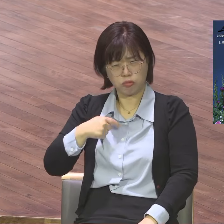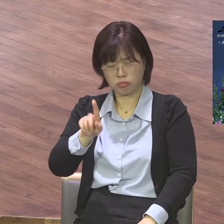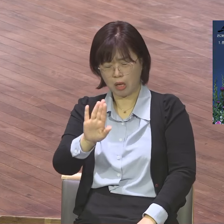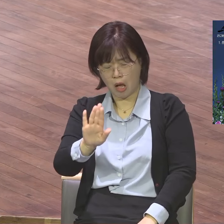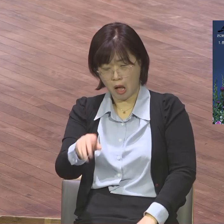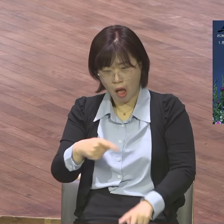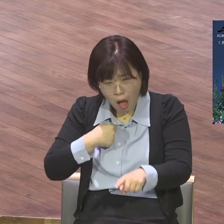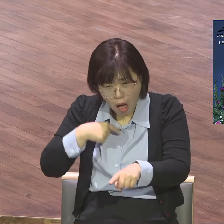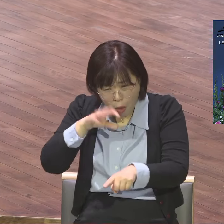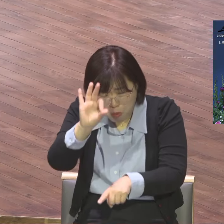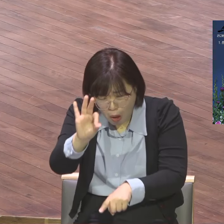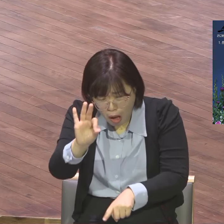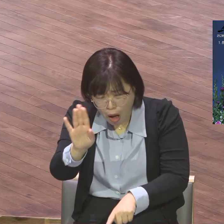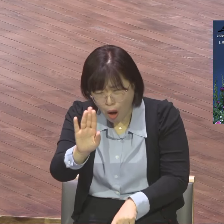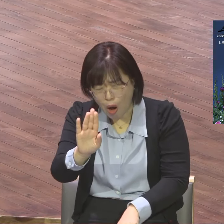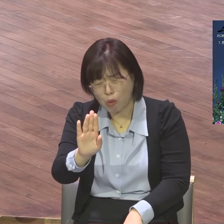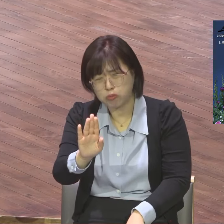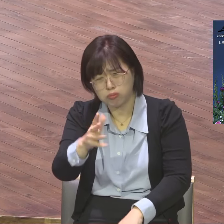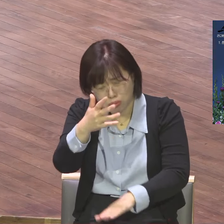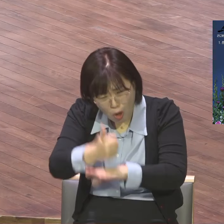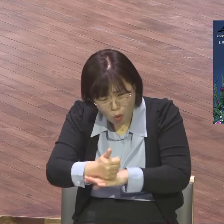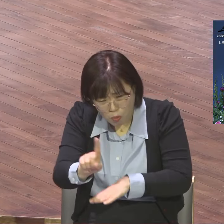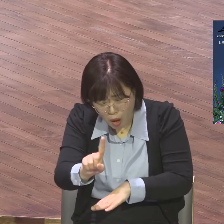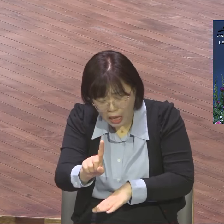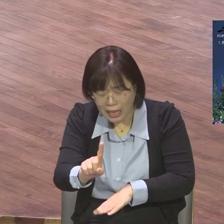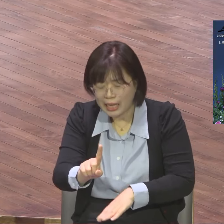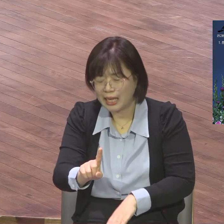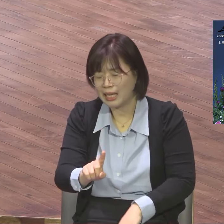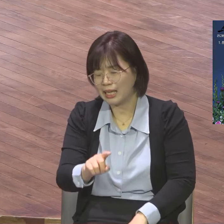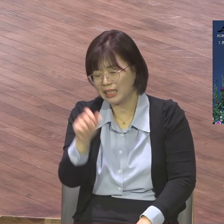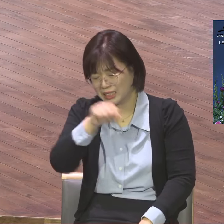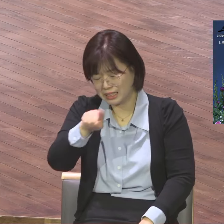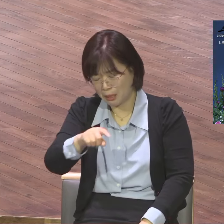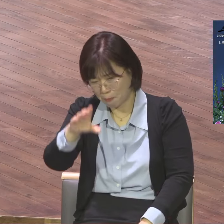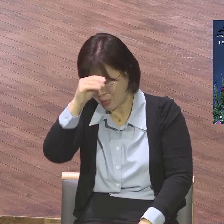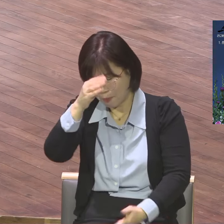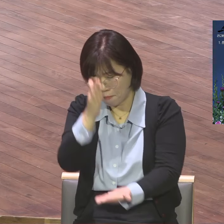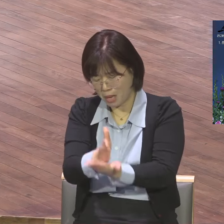반면교사. 반면교사로 삼아야 될 내용.